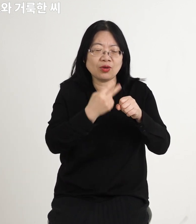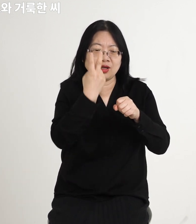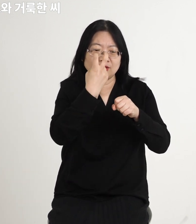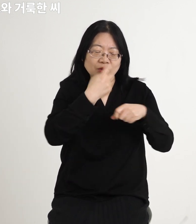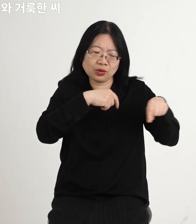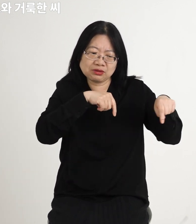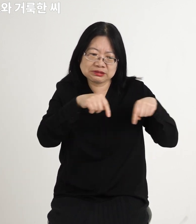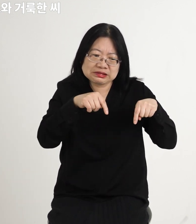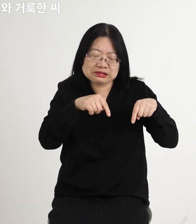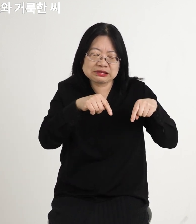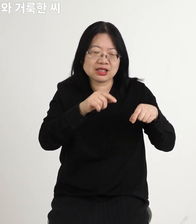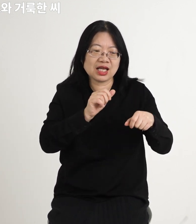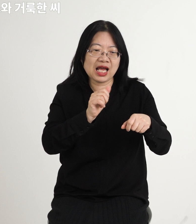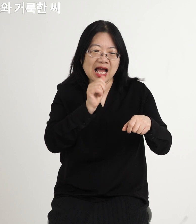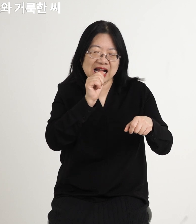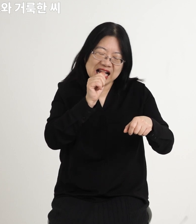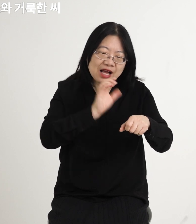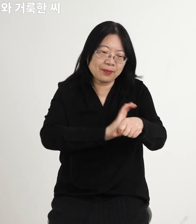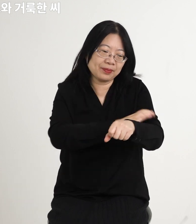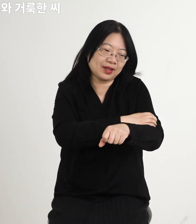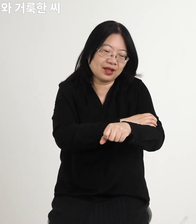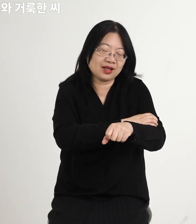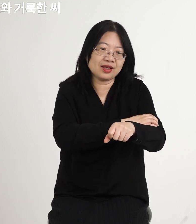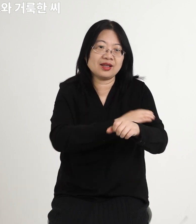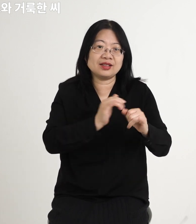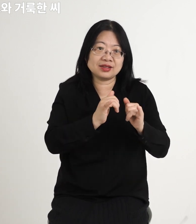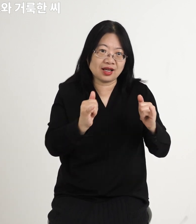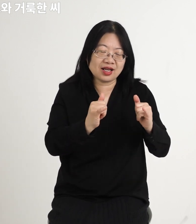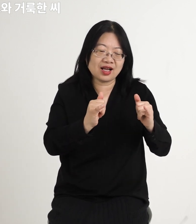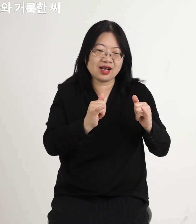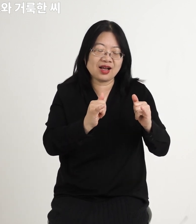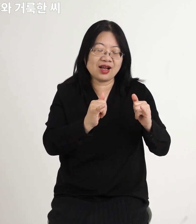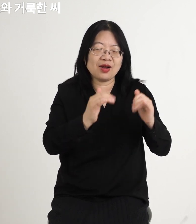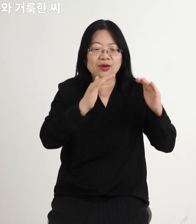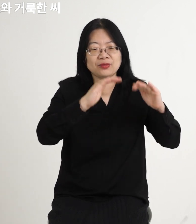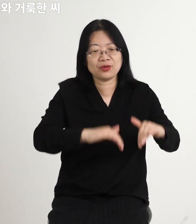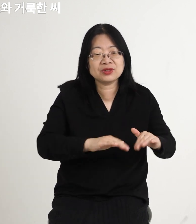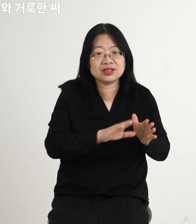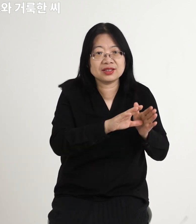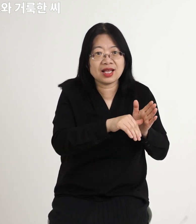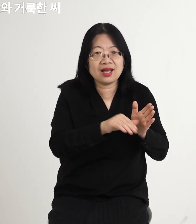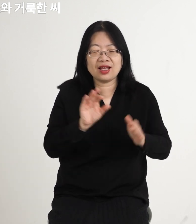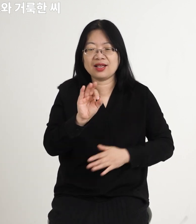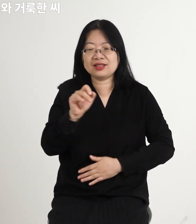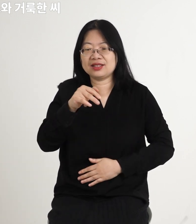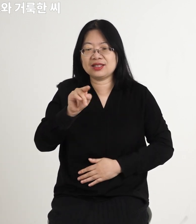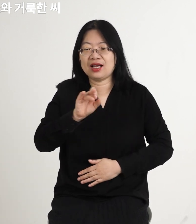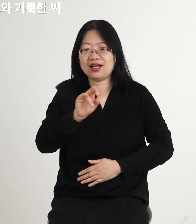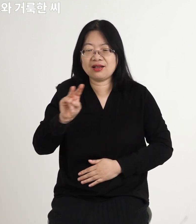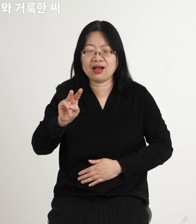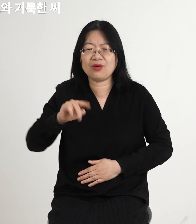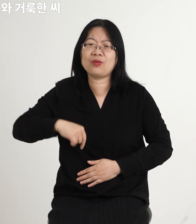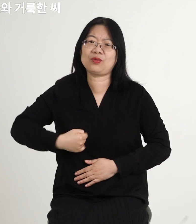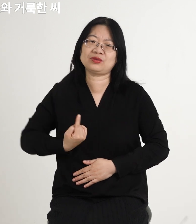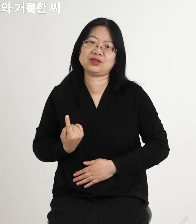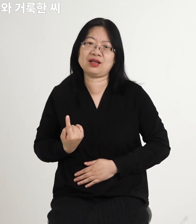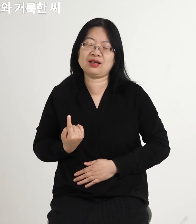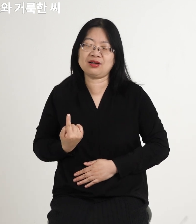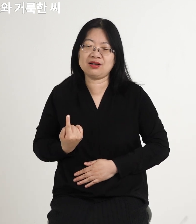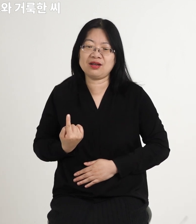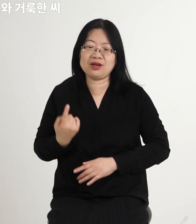권력자가 무너지던 그 해에 이사야는 고독히 성전에 들어앉아서 세